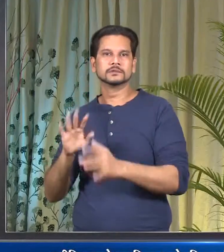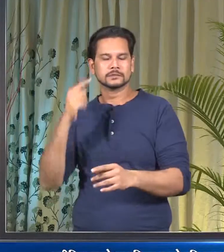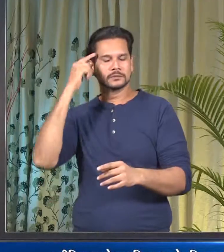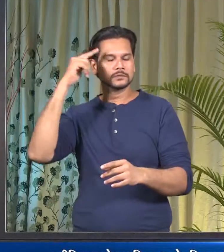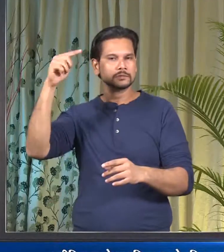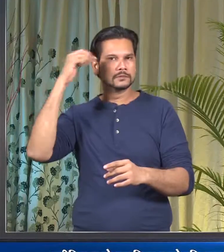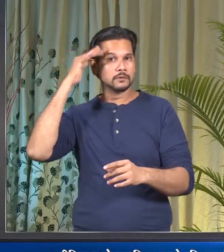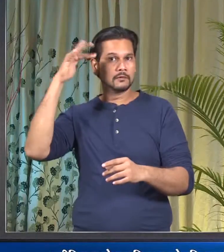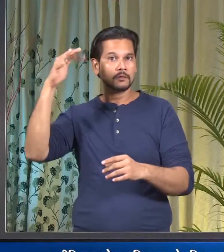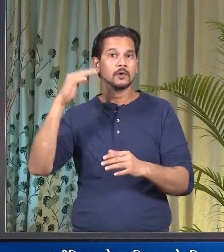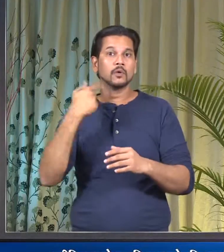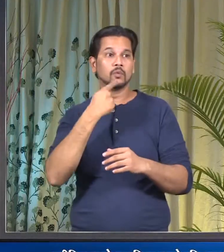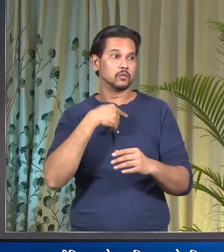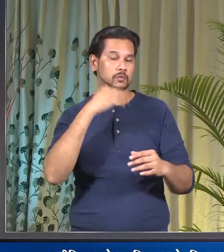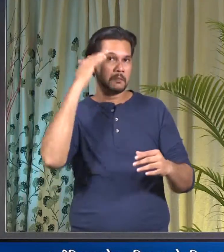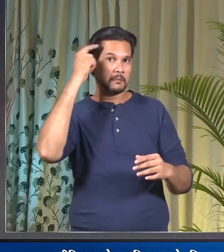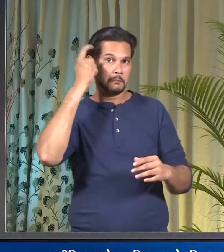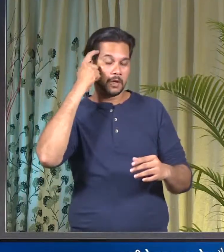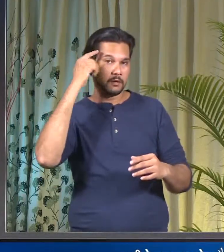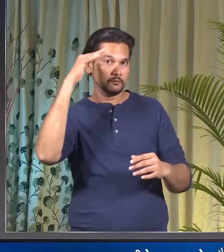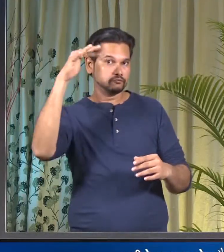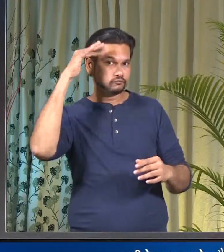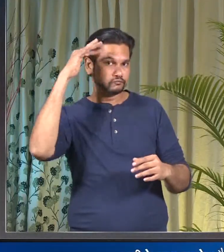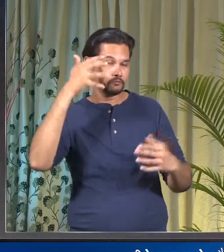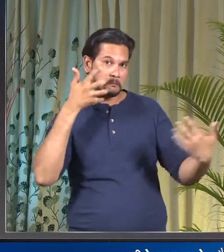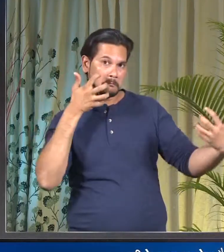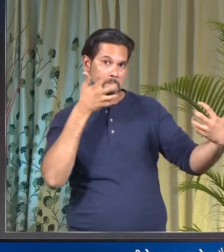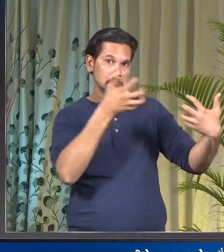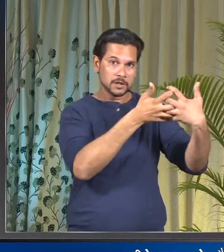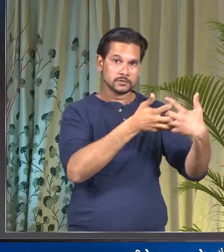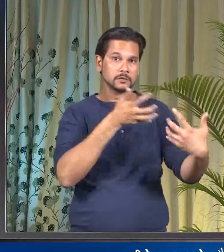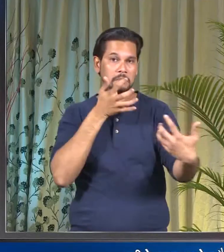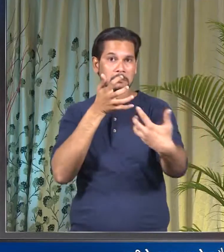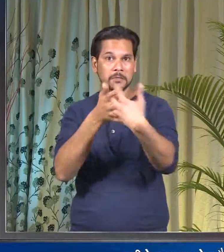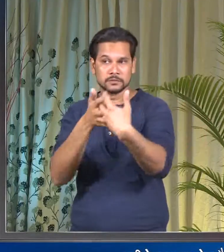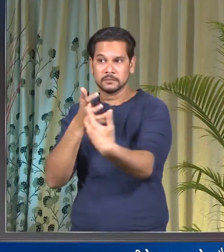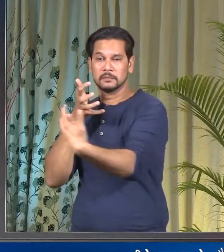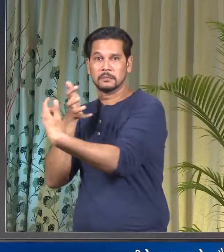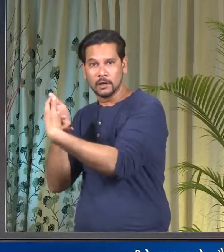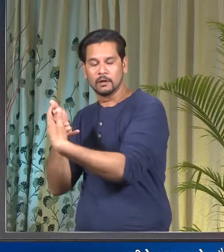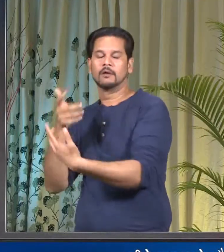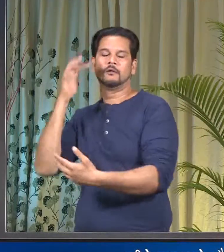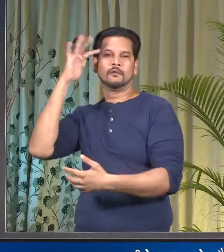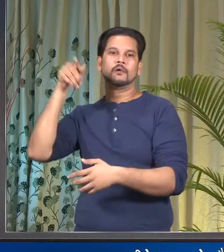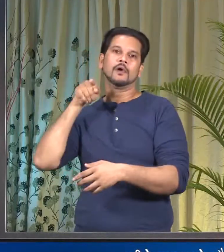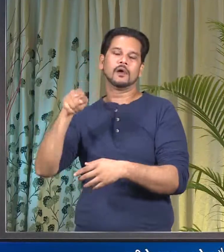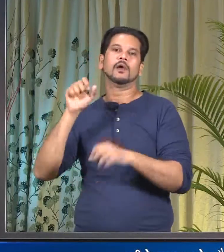frequency match होती है उसी के साथ ही होता है और यह अनुभव करते है